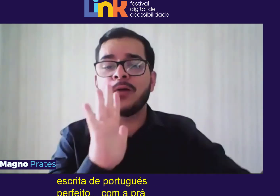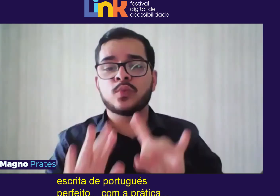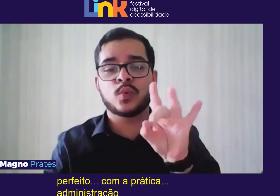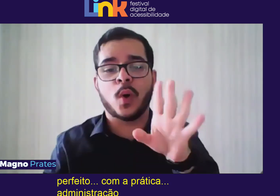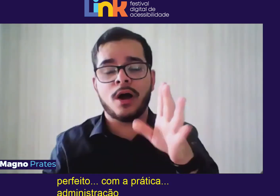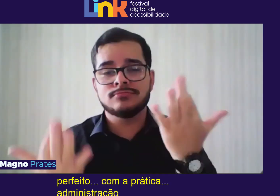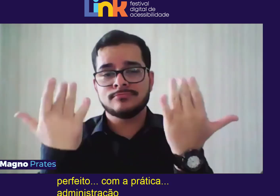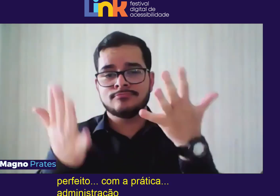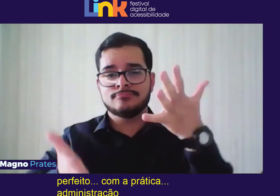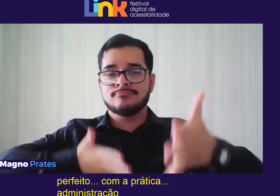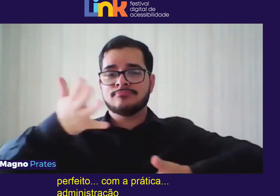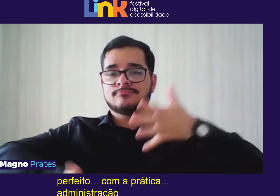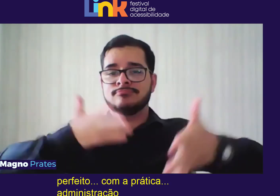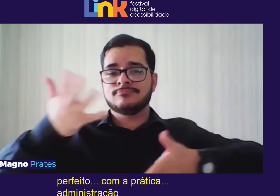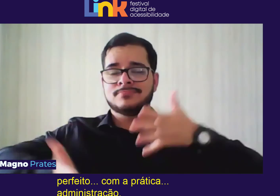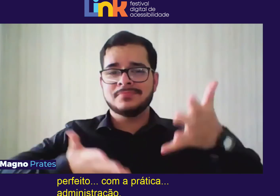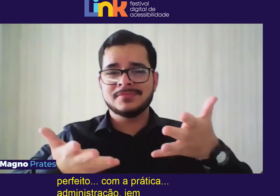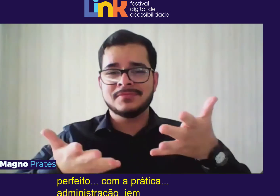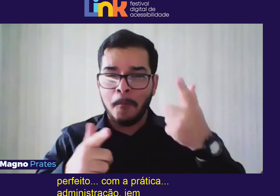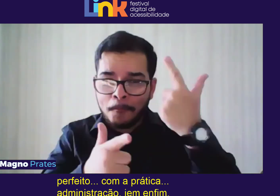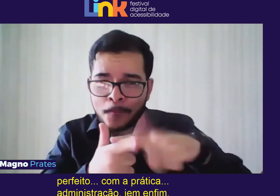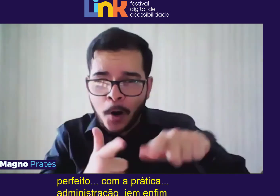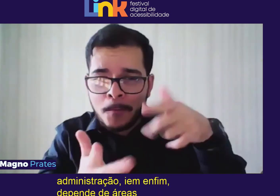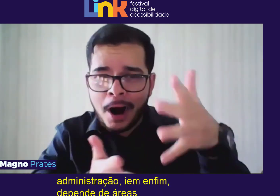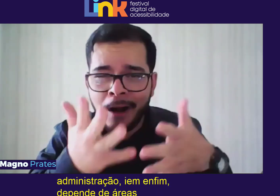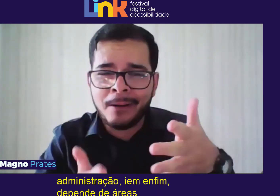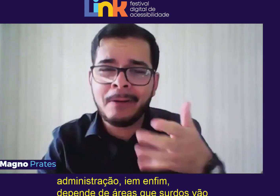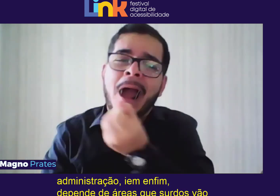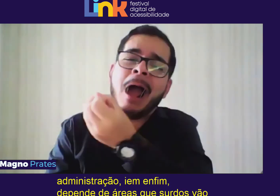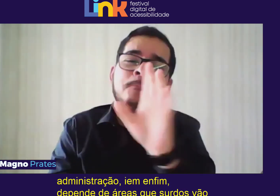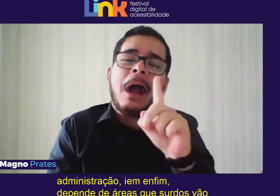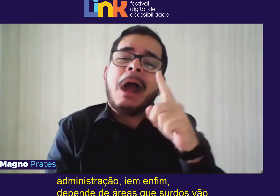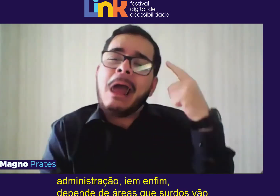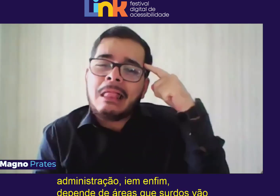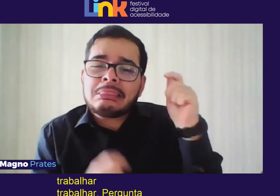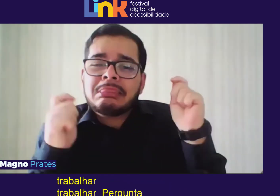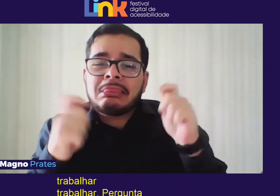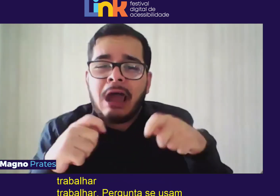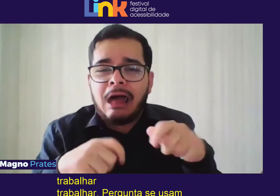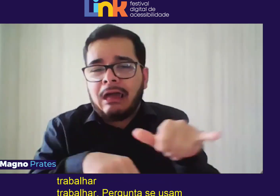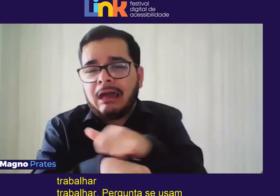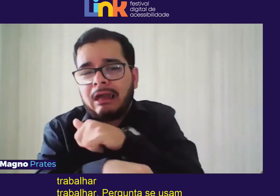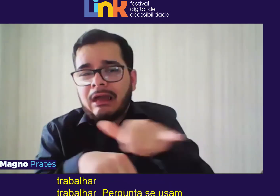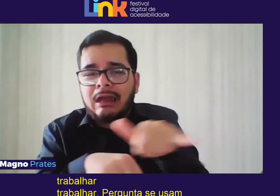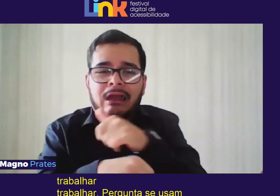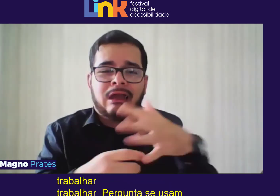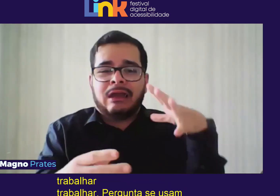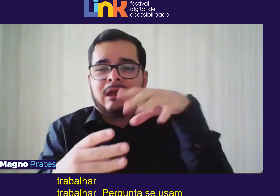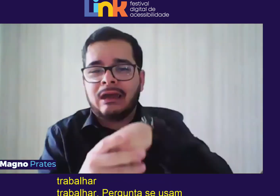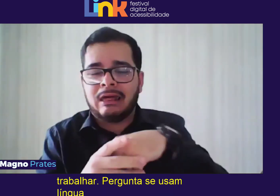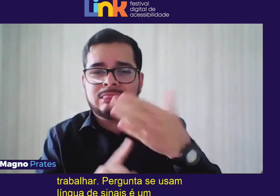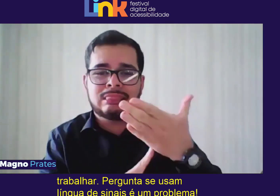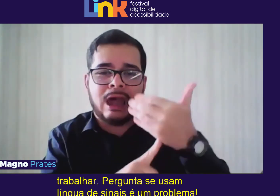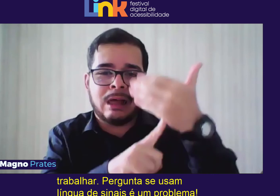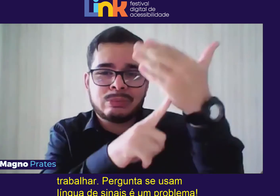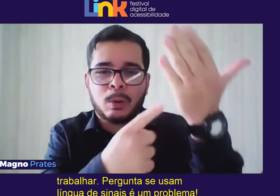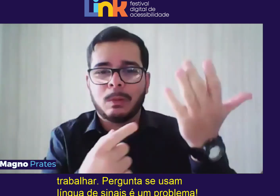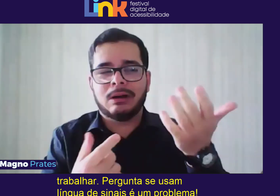que os surdos vão trabalhar, a pergunta, e se eles usam a língua de sinais, isso é um problema. Algumas pessoas pensam que existem algumas